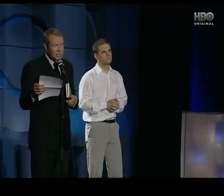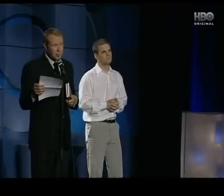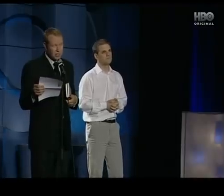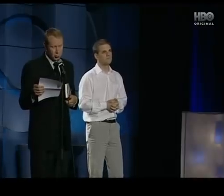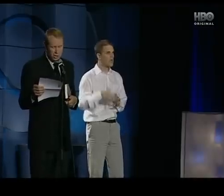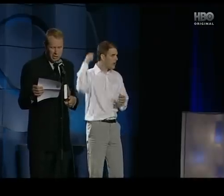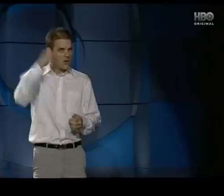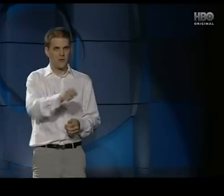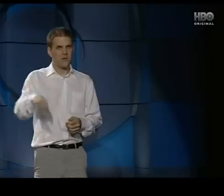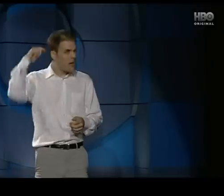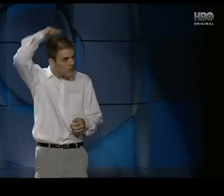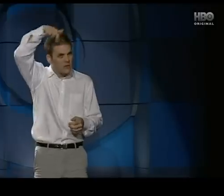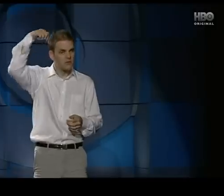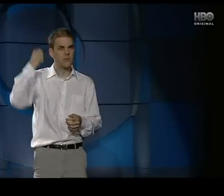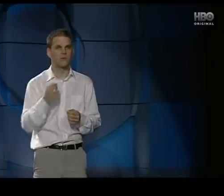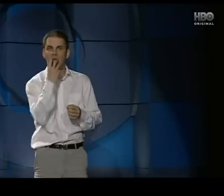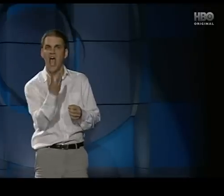Co nám vlastně Písmo říká?